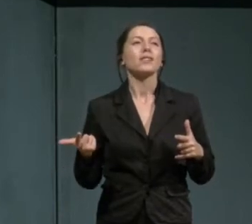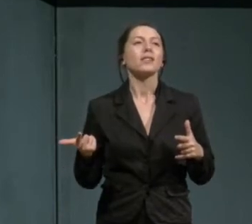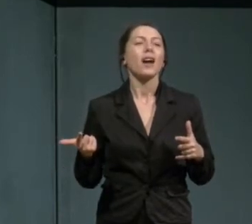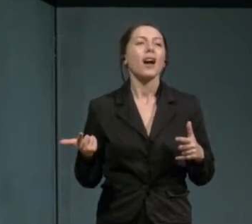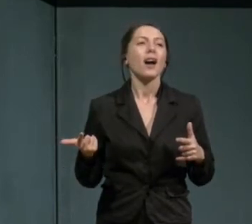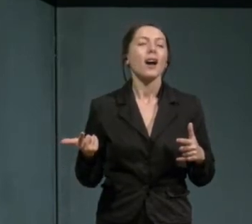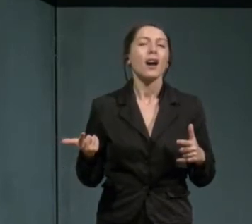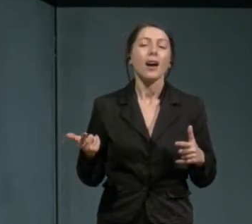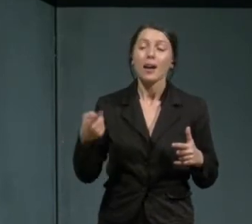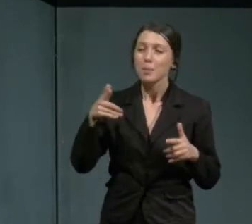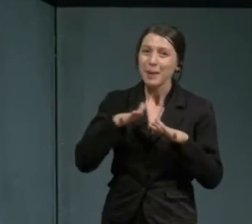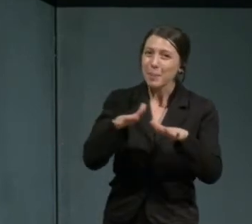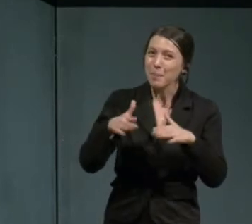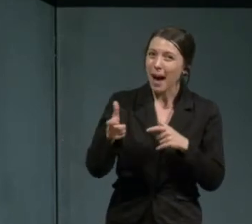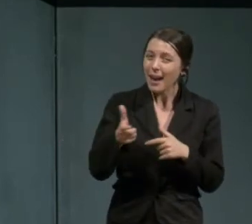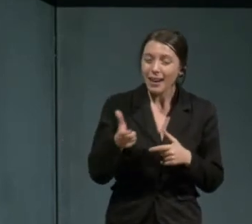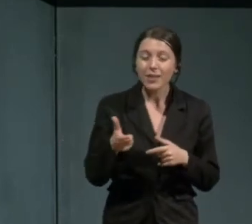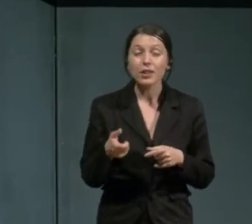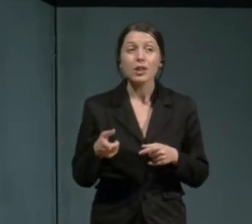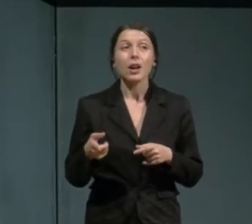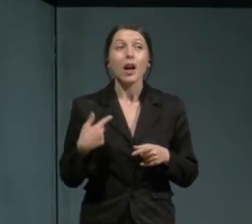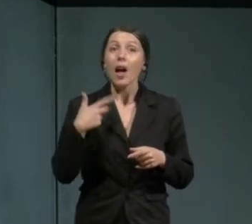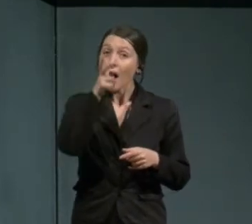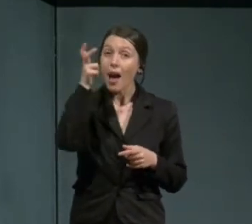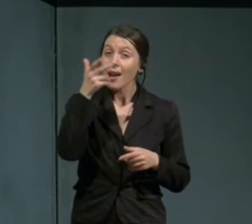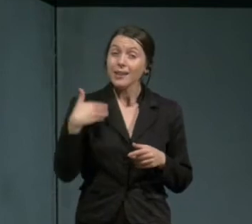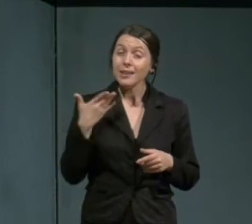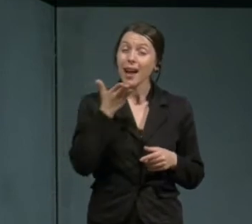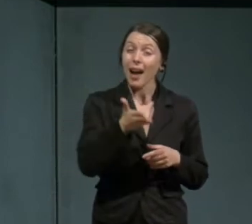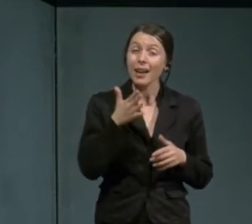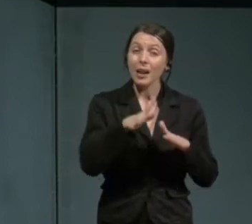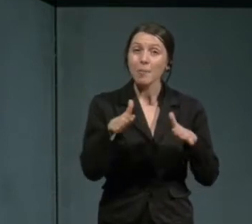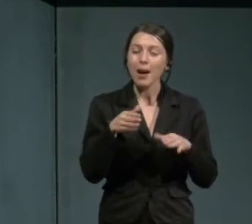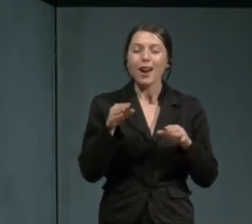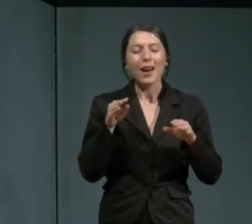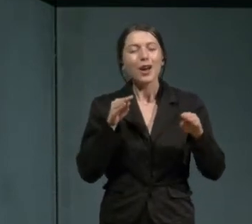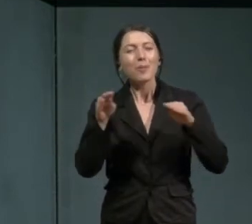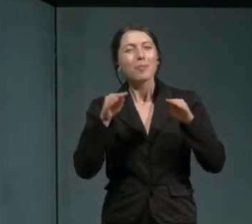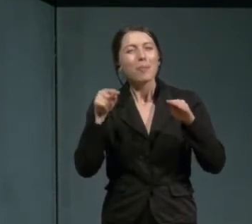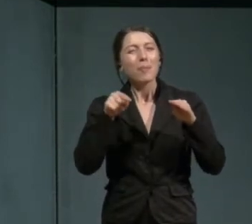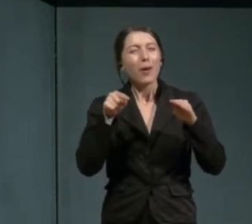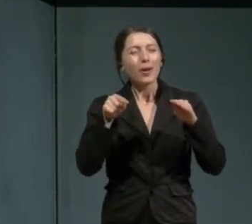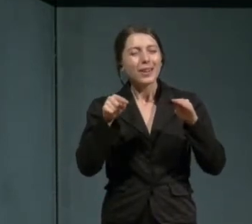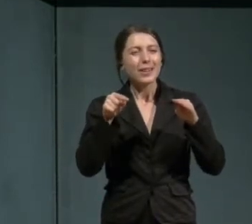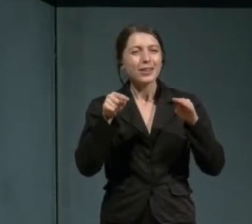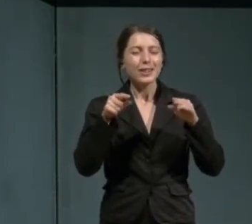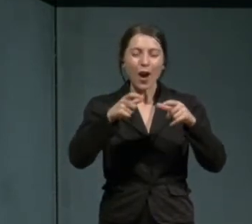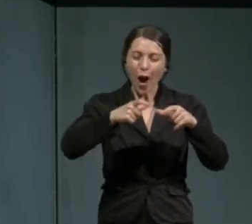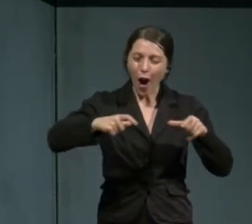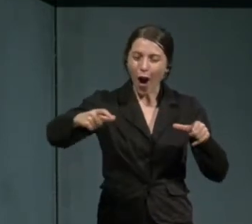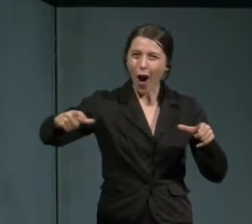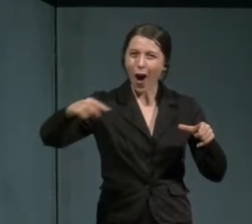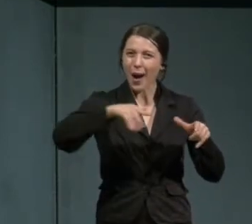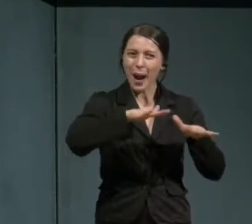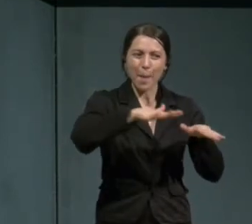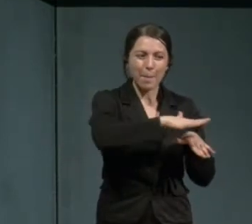situata lungo il mare e d'estate andavamo al mare e la posizione è vero la posizione di questo lungomare con